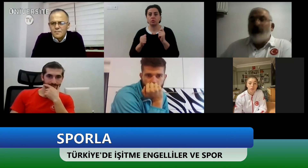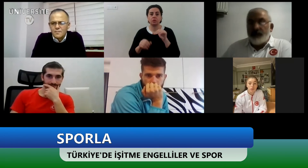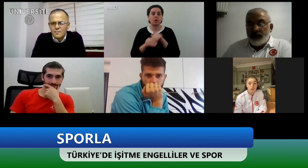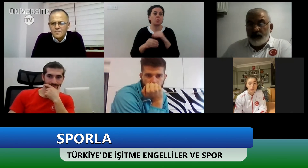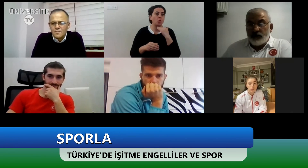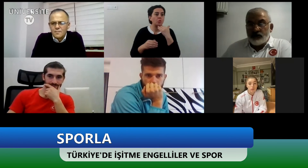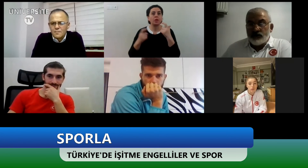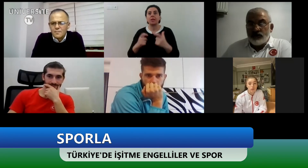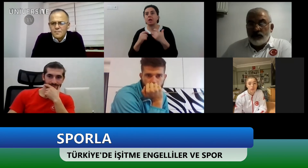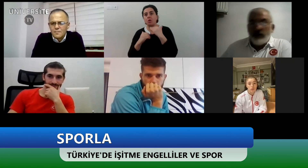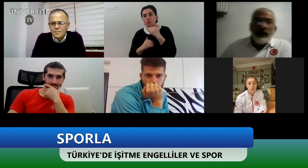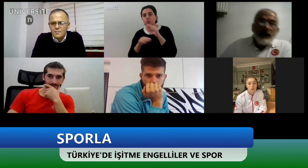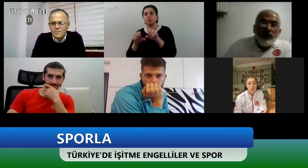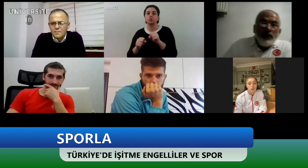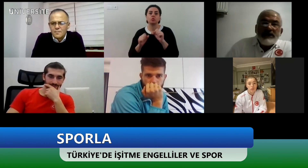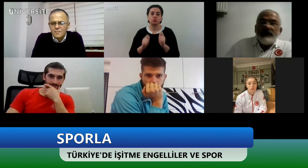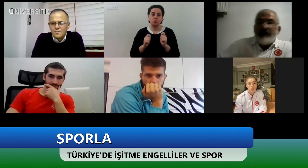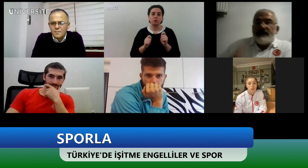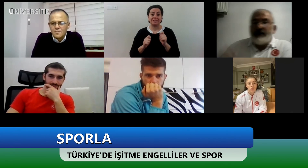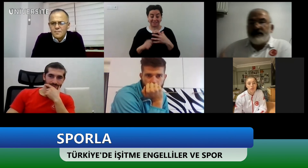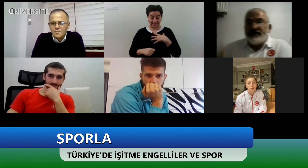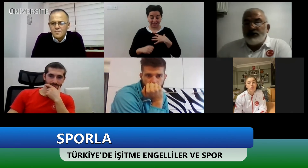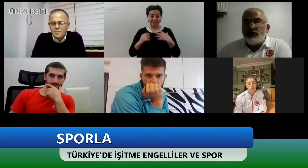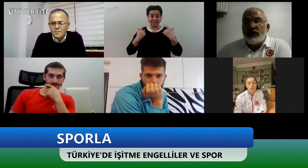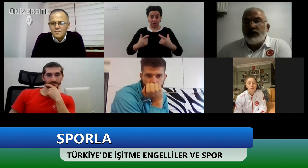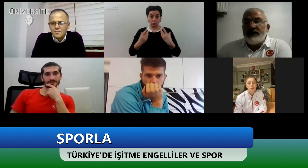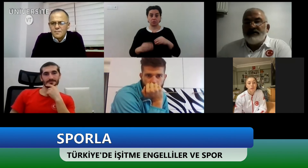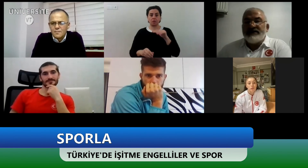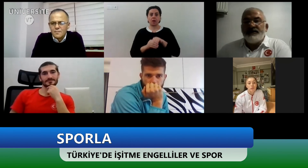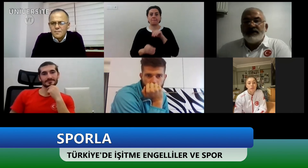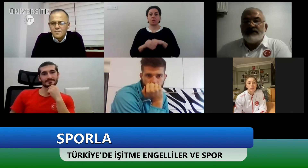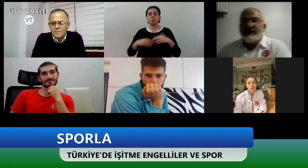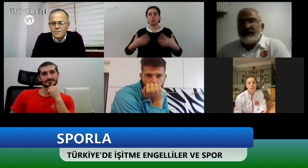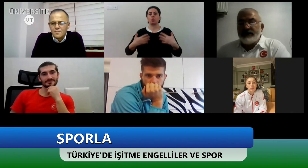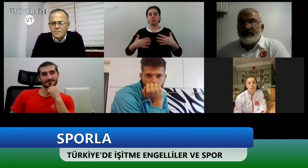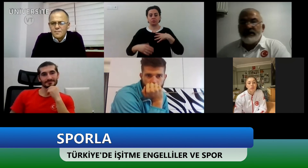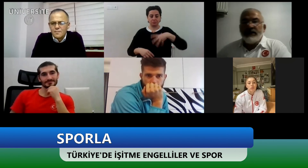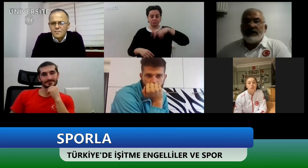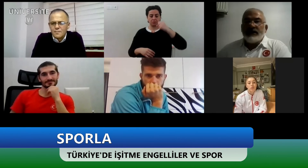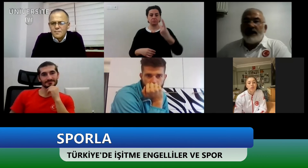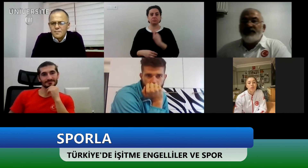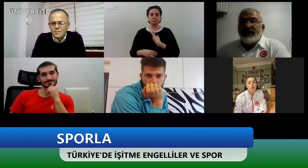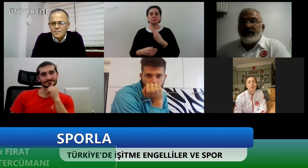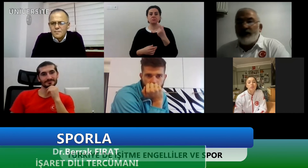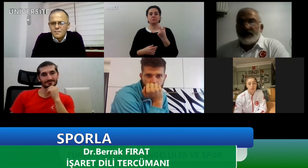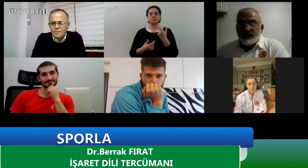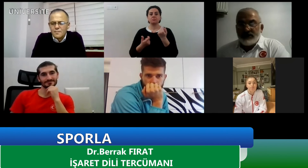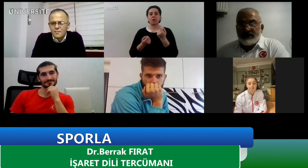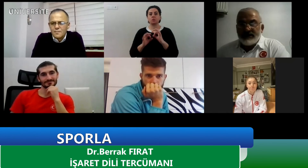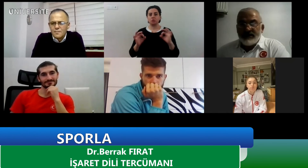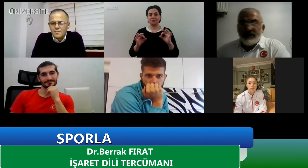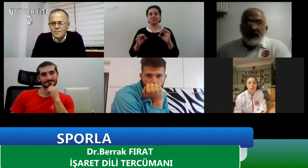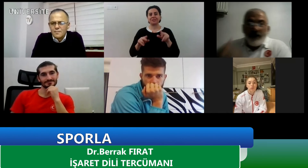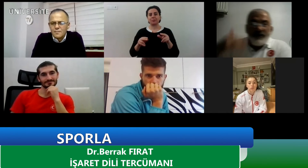dolayı da kamp yapamıyoruz. Ne olacak? Kendi yerimizde sürekli bizim tesislerimiz kampla